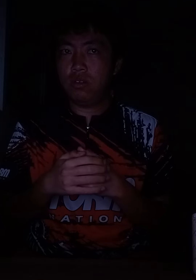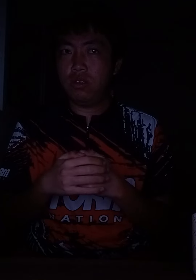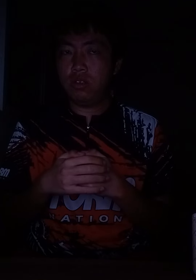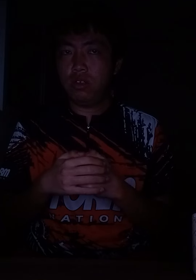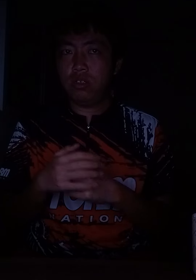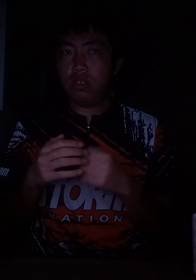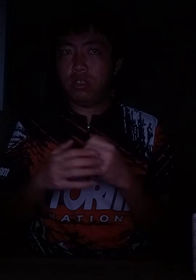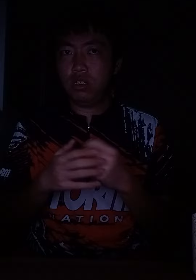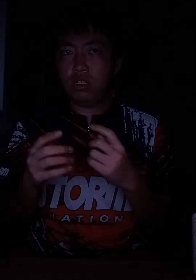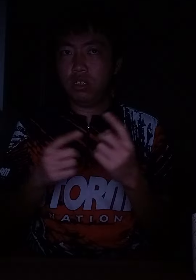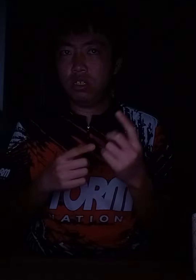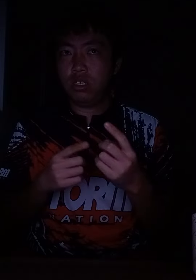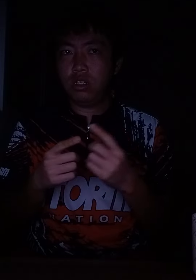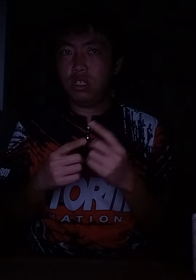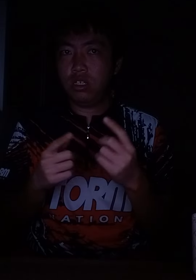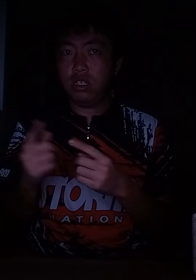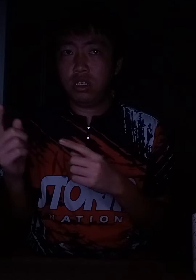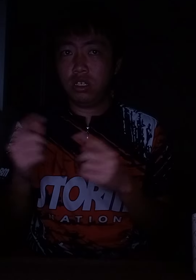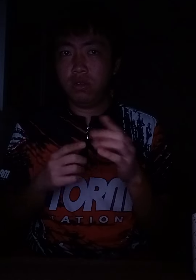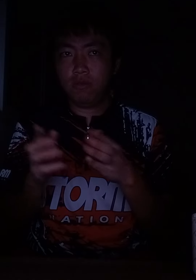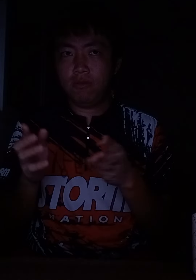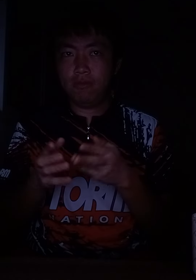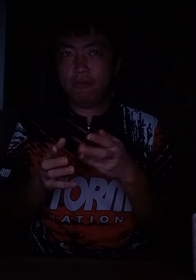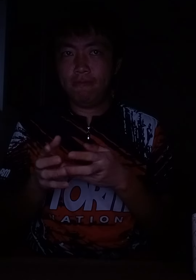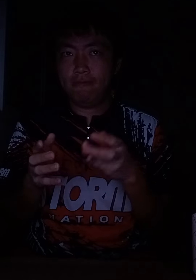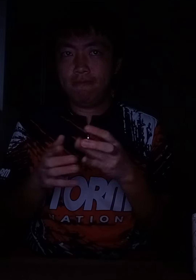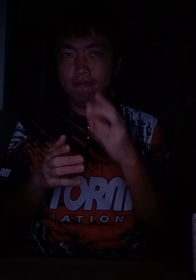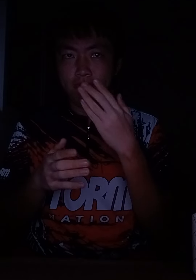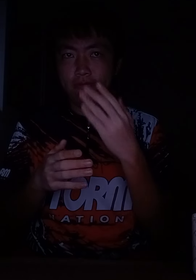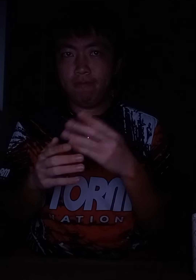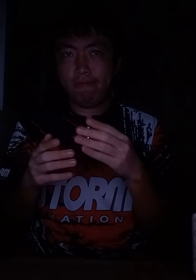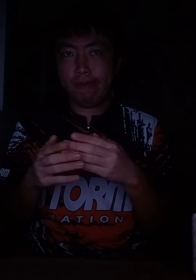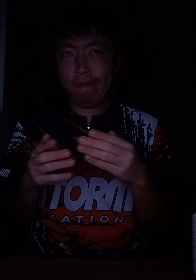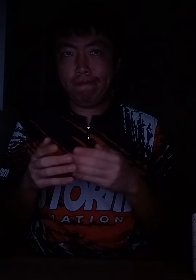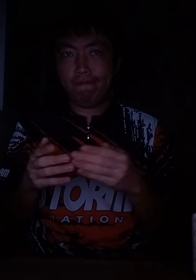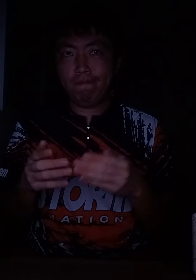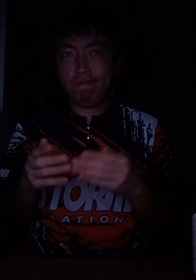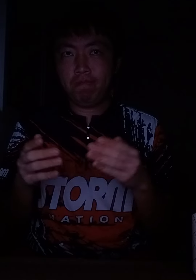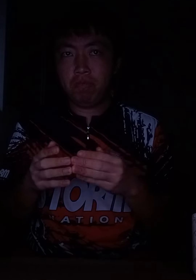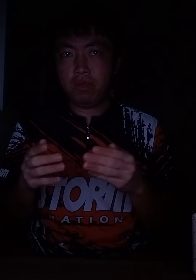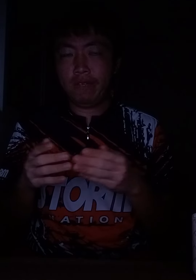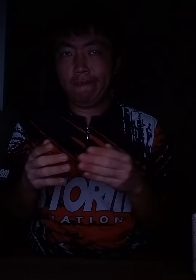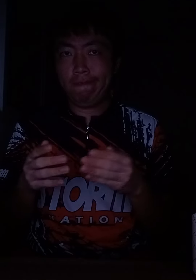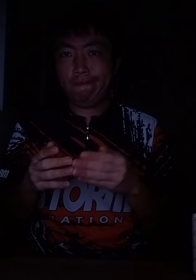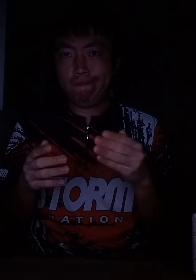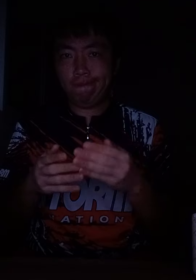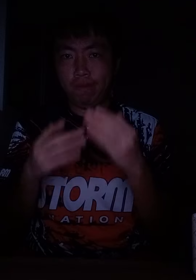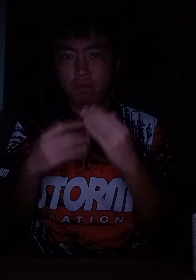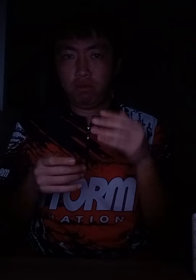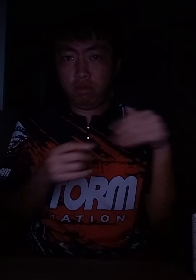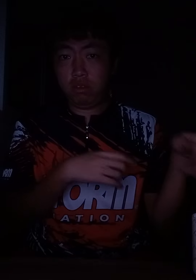어디까지 가고 있으니 몇 정거장 앞에서 대기하고 있다가 이 남성을 좀 강제로 하차시키거나